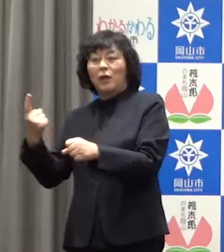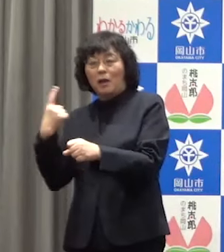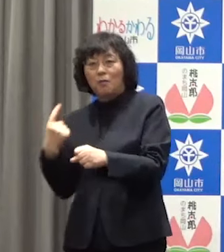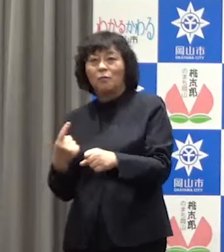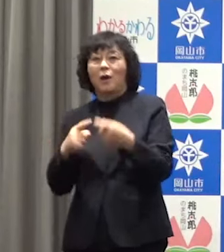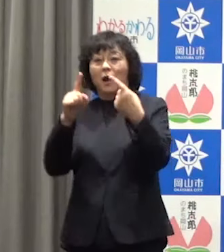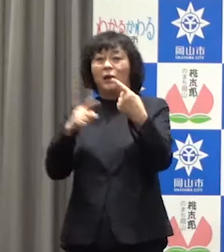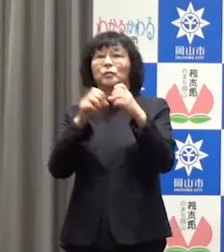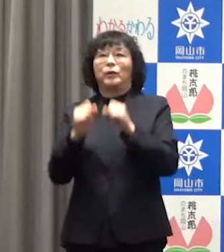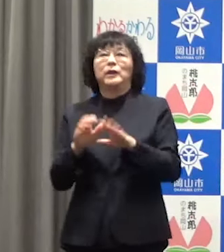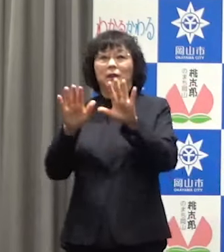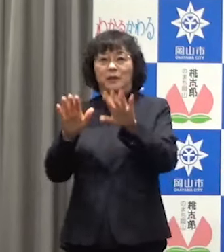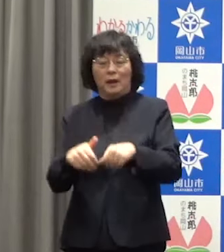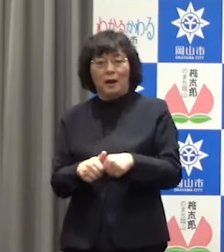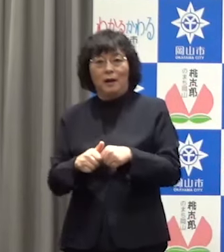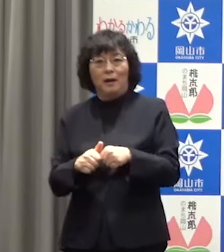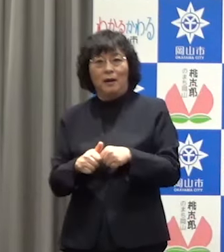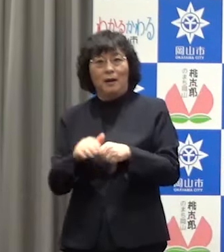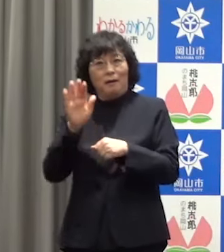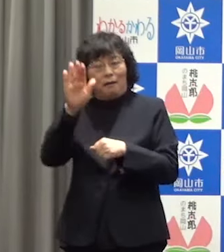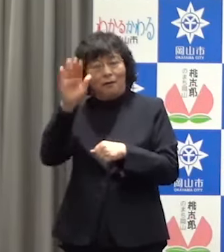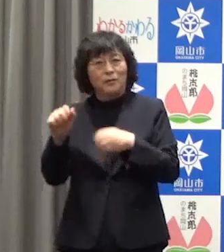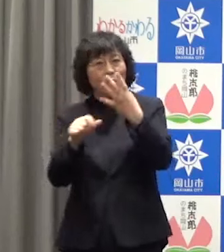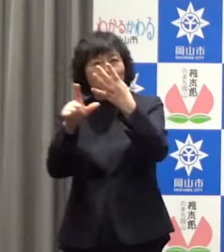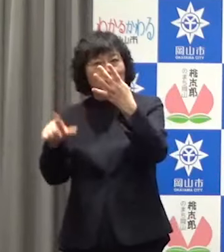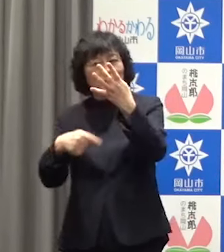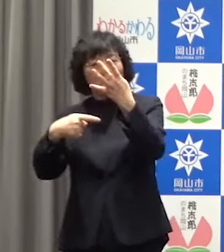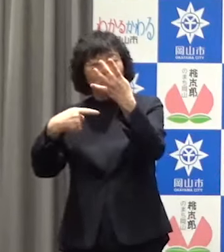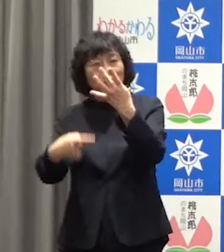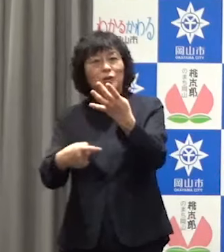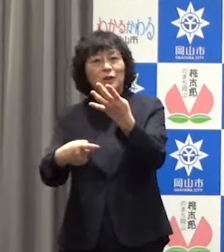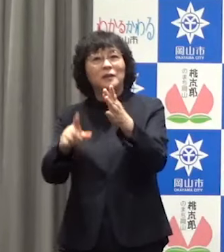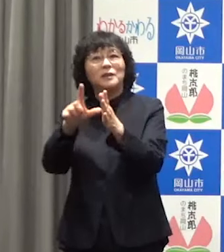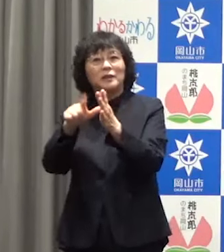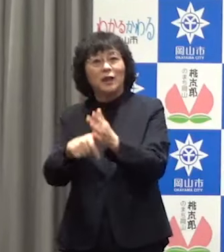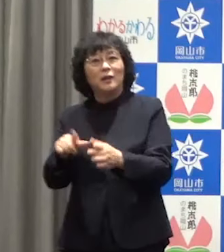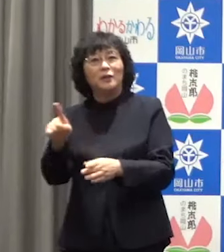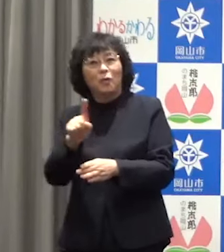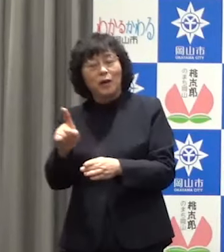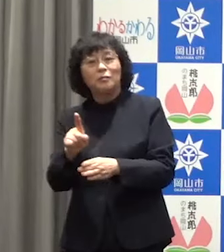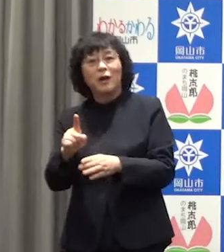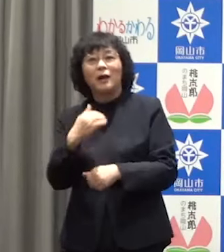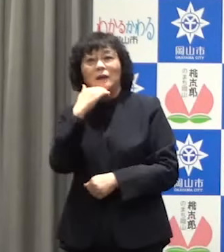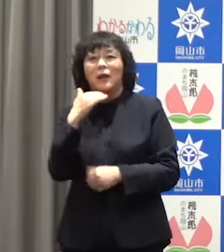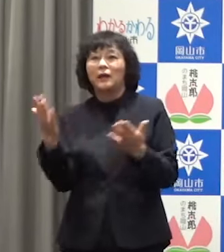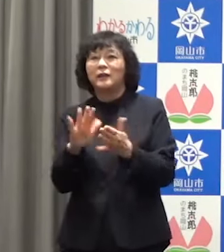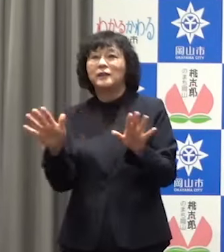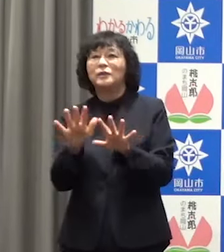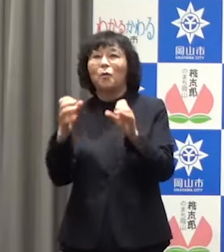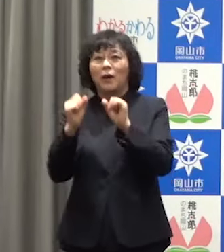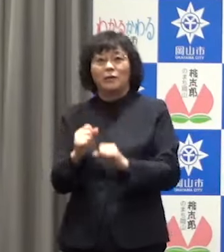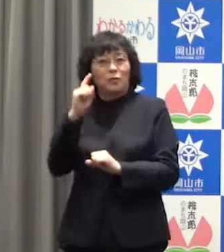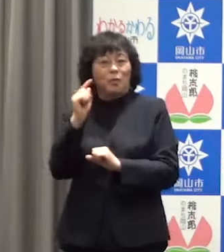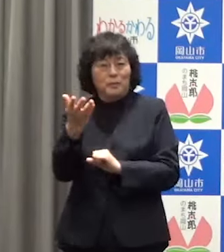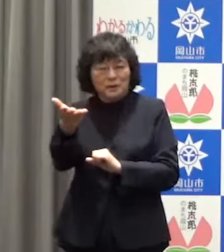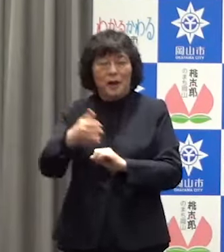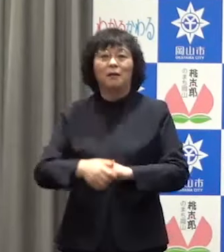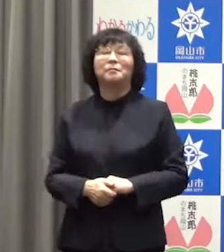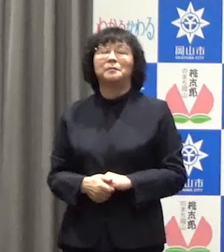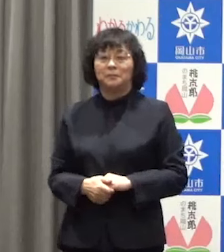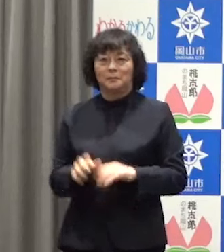あ、同程度に落ち着くと見てらっしゃるのか、そのあたりの今のご認識をお伺いできますか。 あの数字